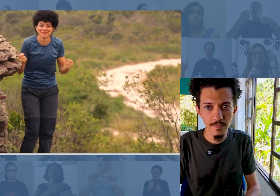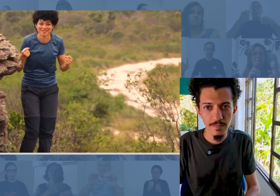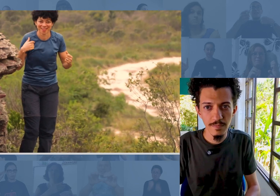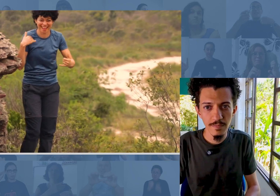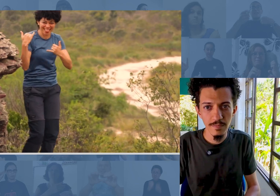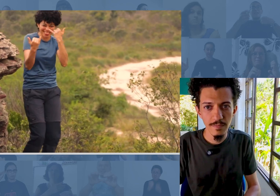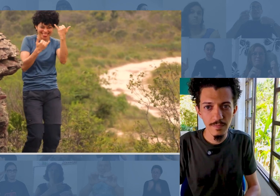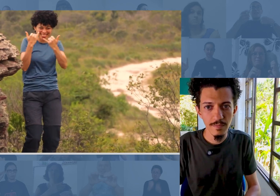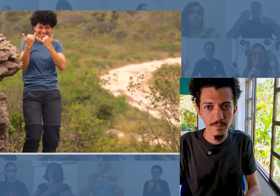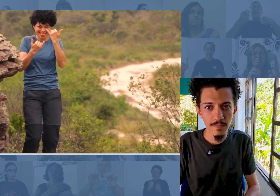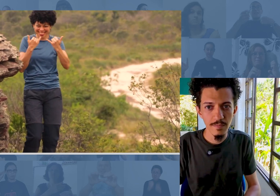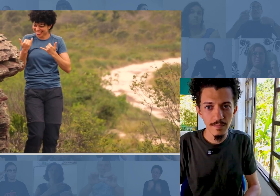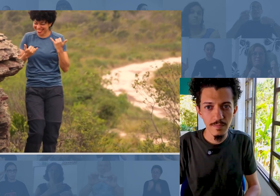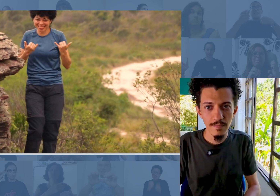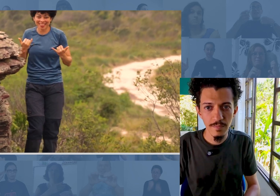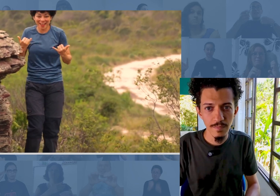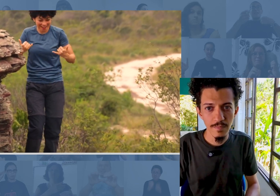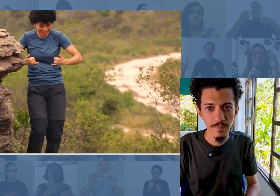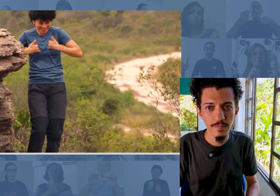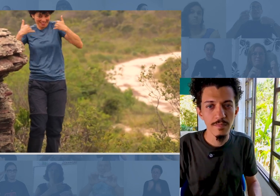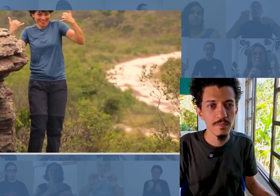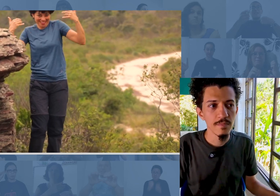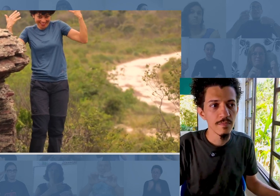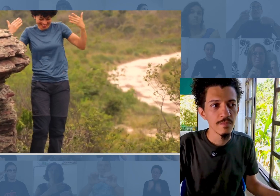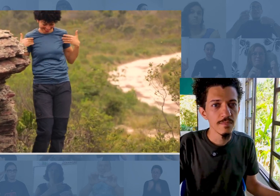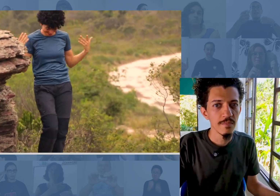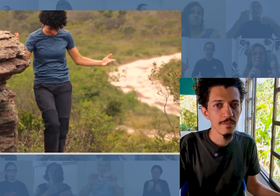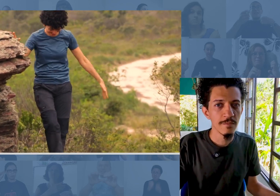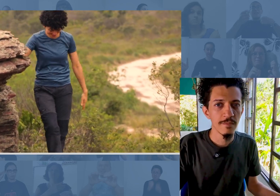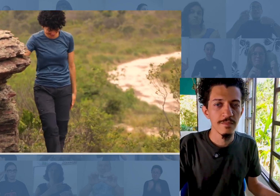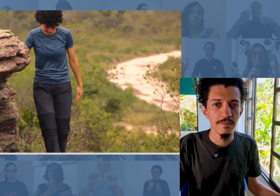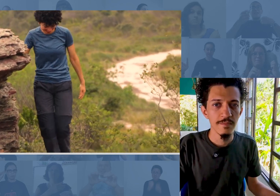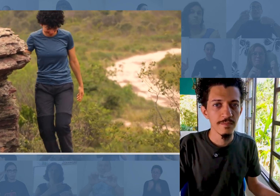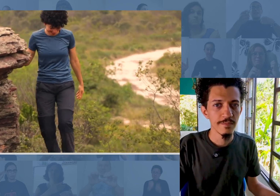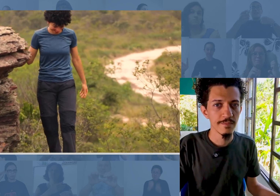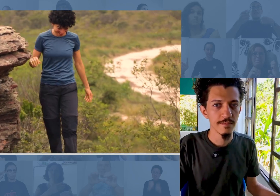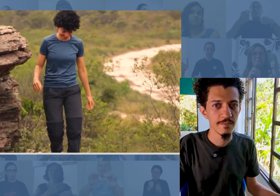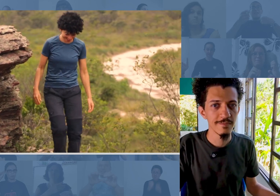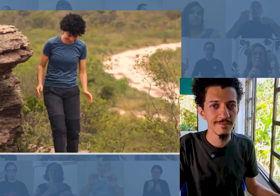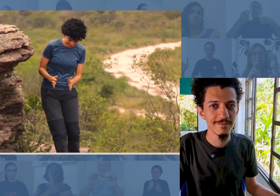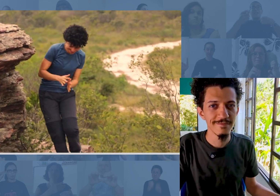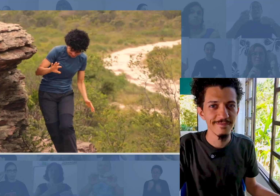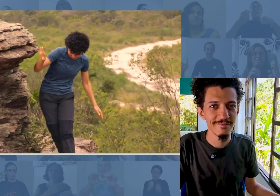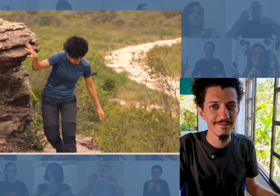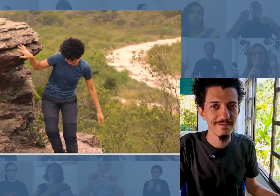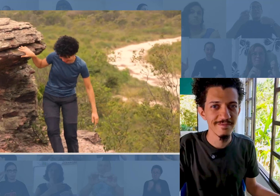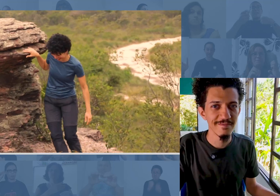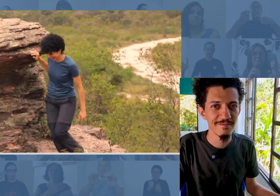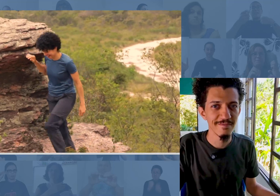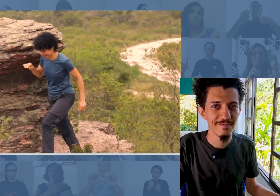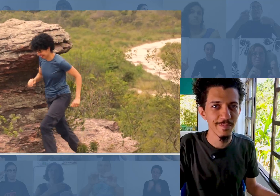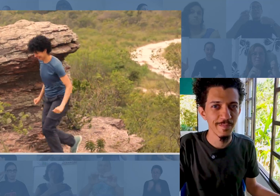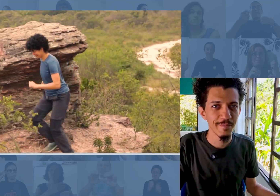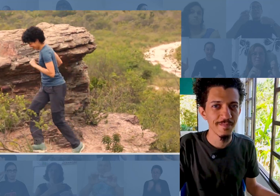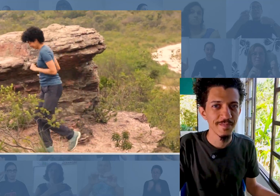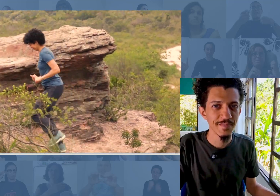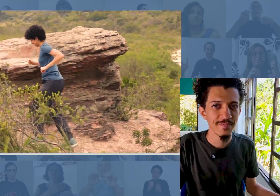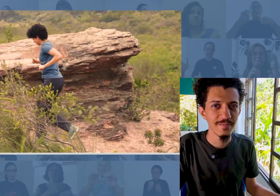detalhe, cada nuance, como se fosse um grande jogo de celebração pela